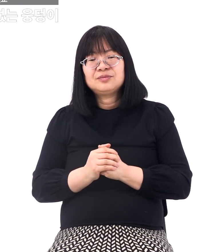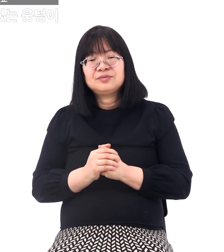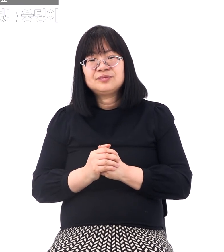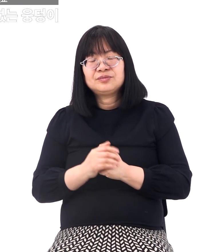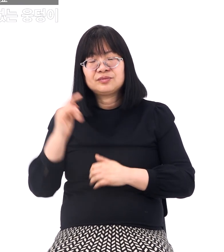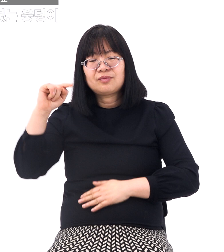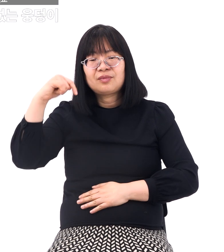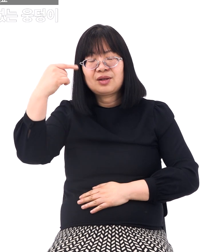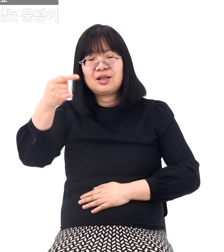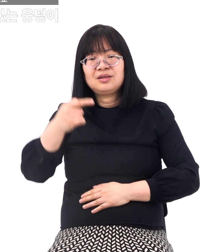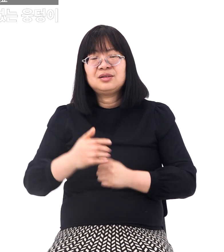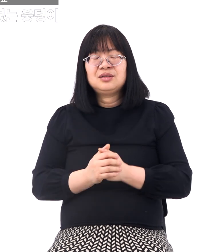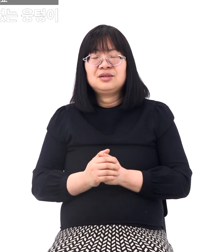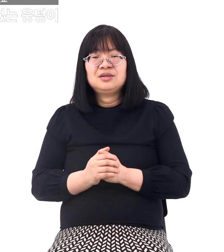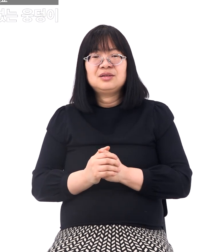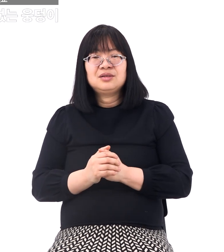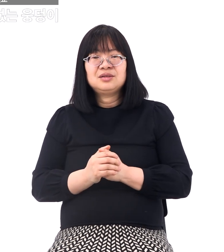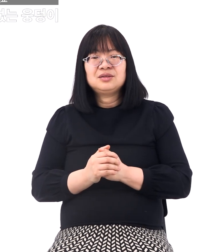그 다음에